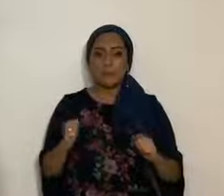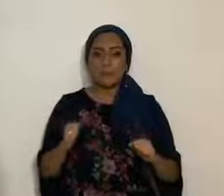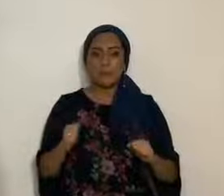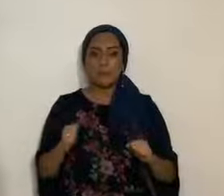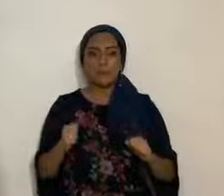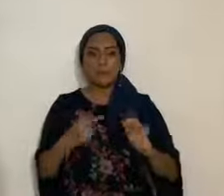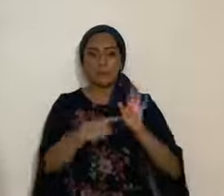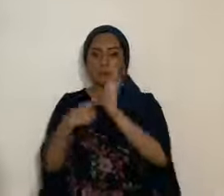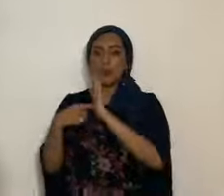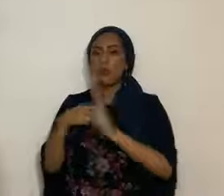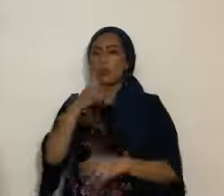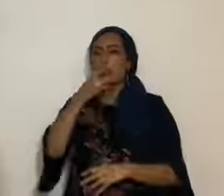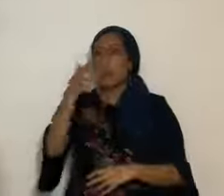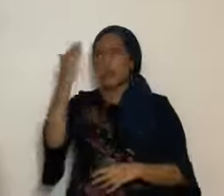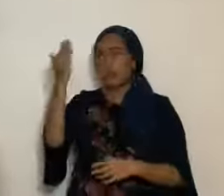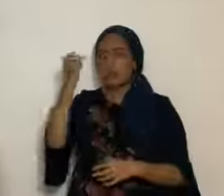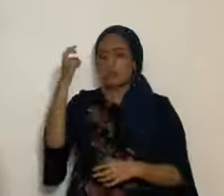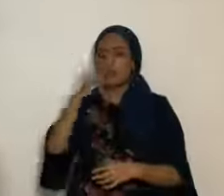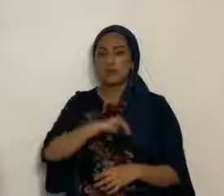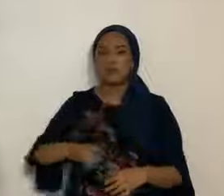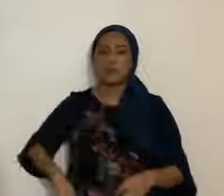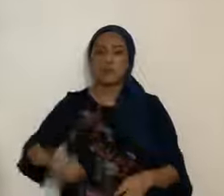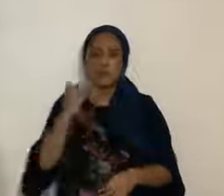reflejando la luz de Yahshua HaMashiach cada día en nuestras vidas.